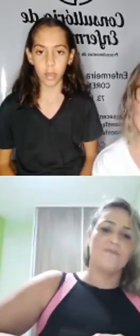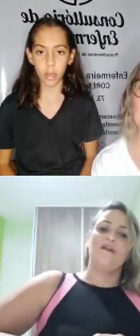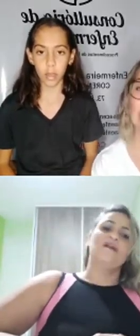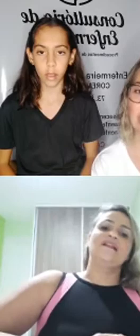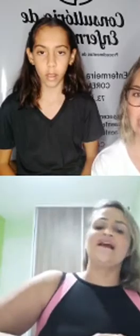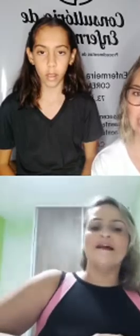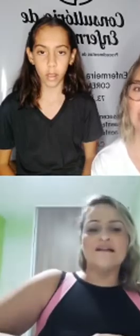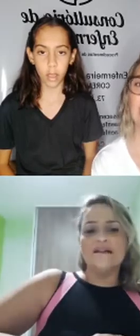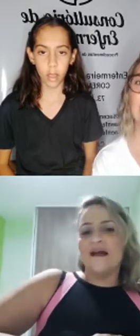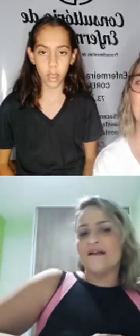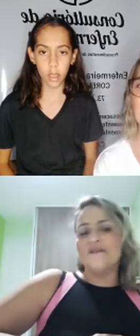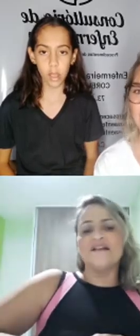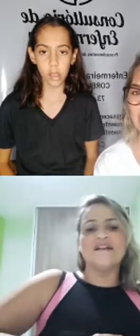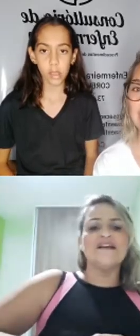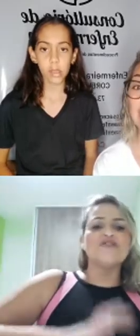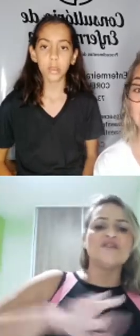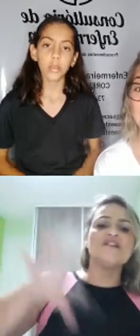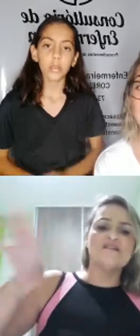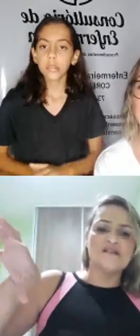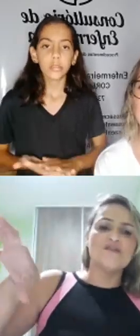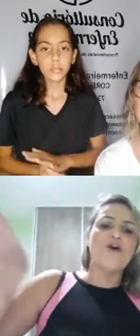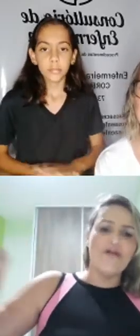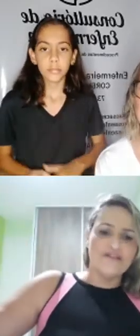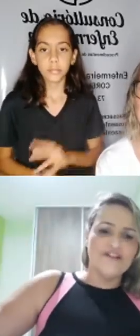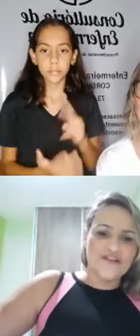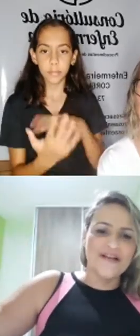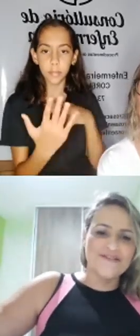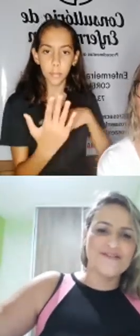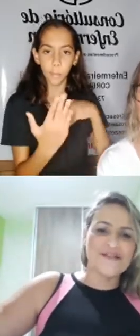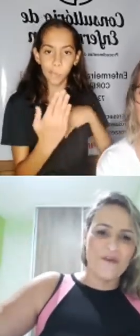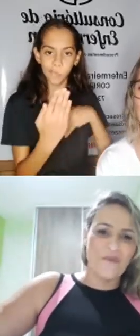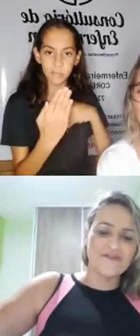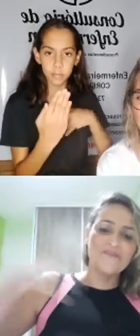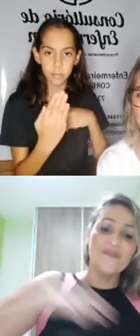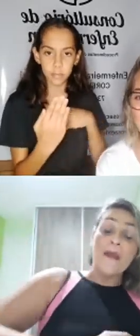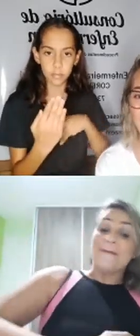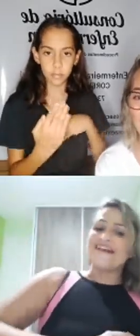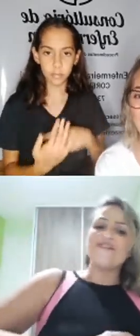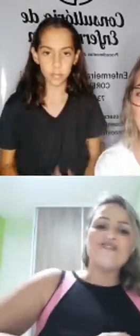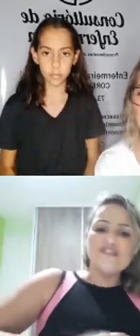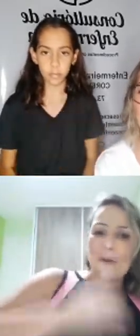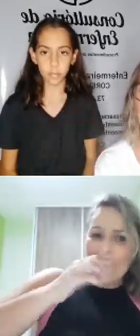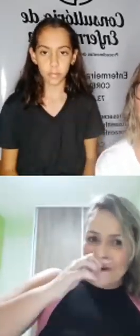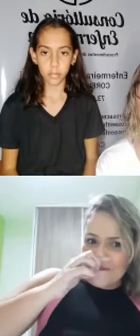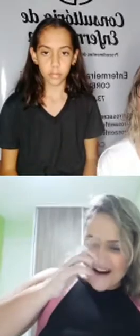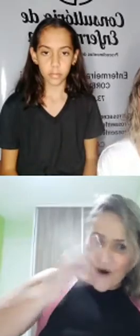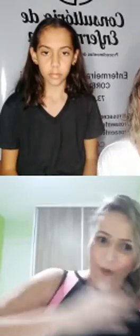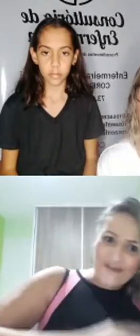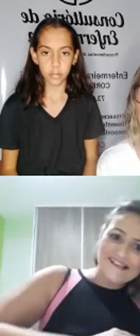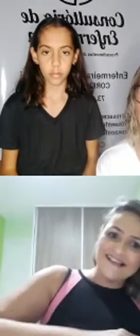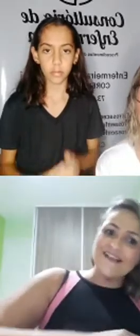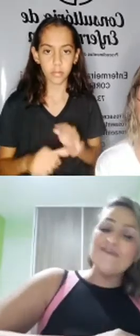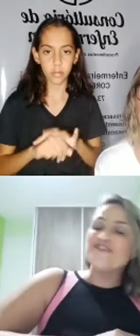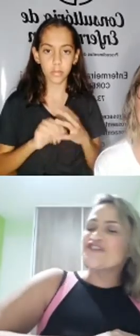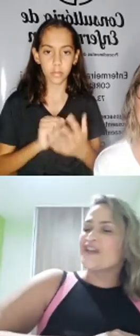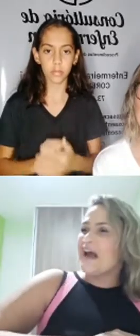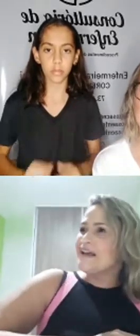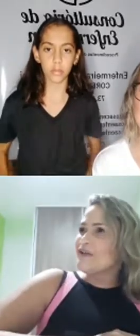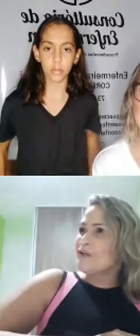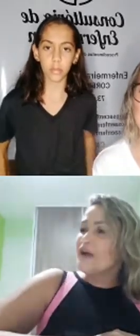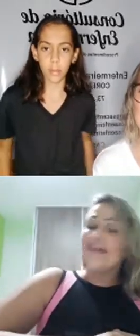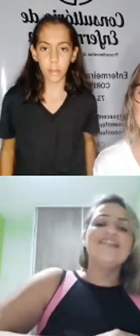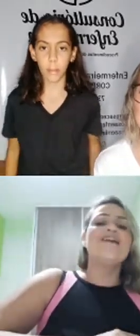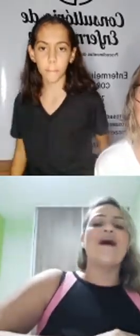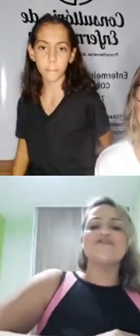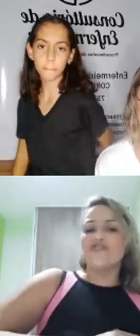fazer nada. A minha literatura tem sido Covid-19. Mas eu descobri uma coisa que tem me